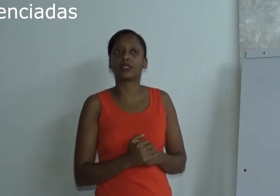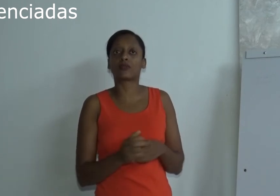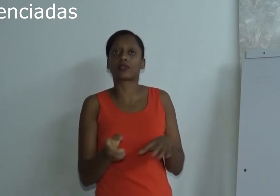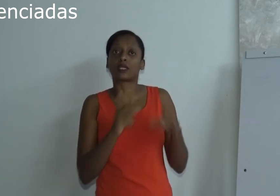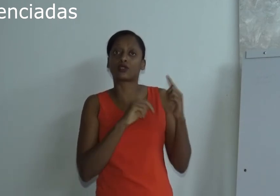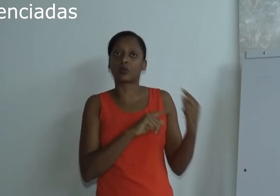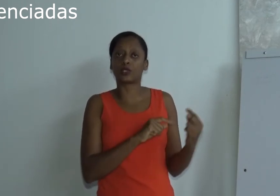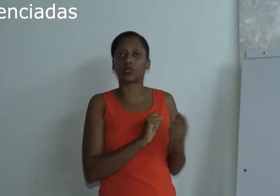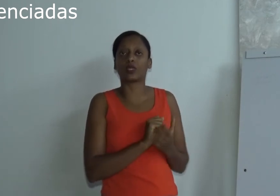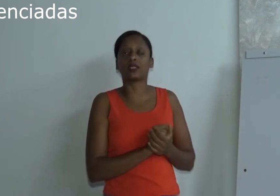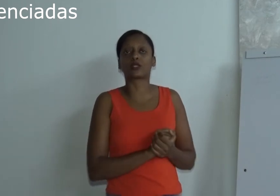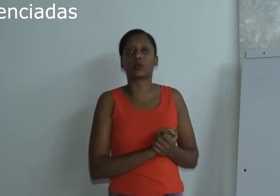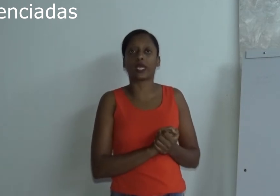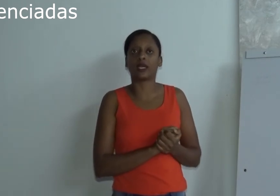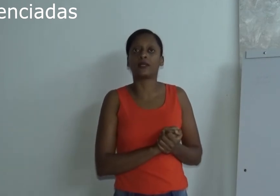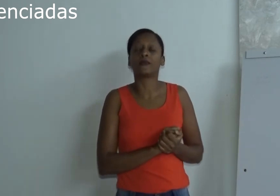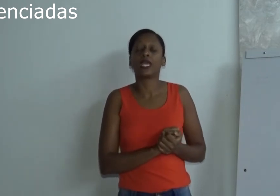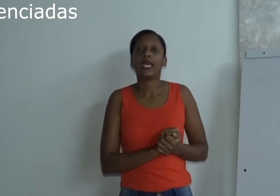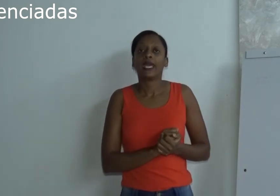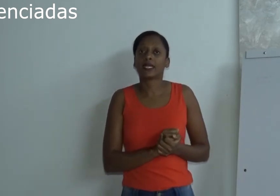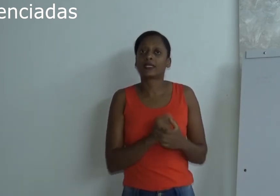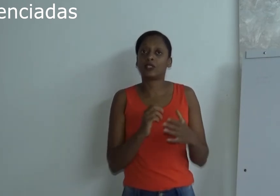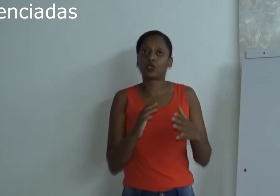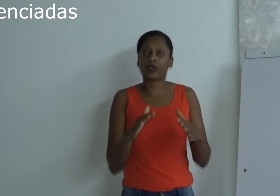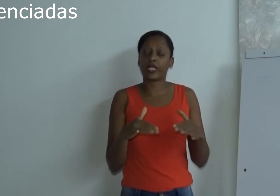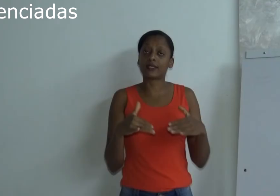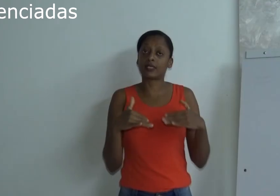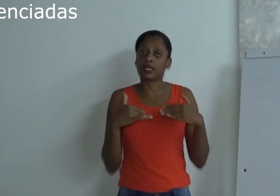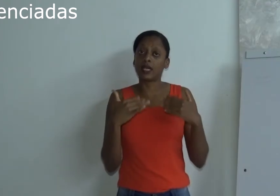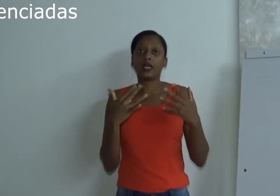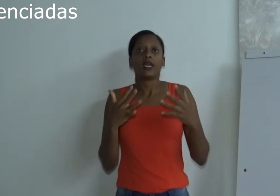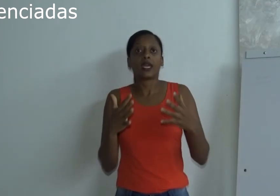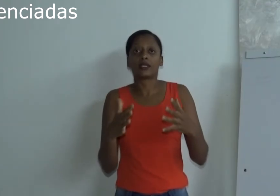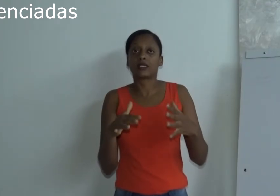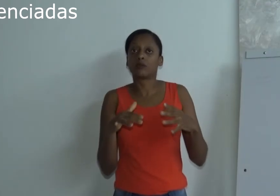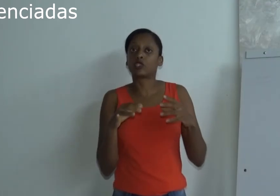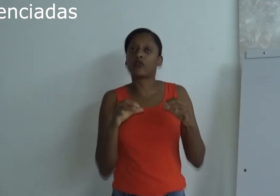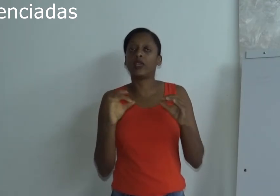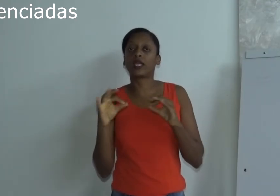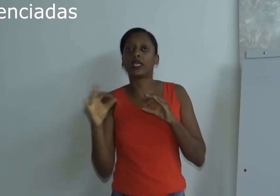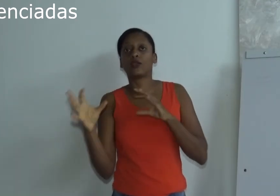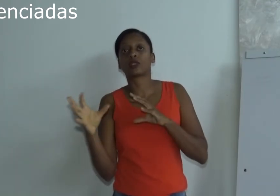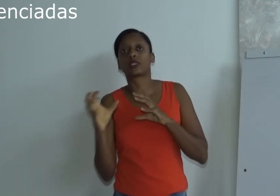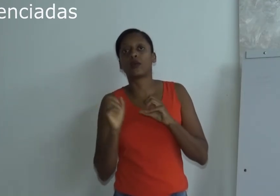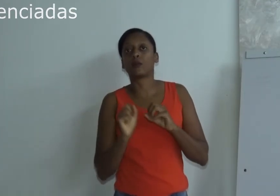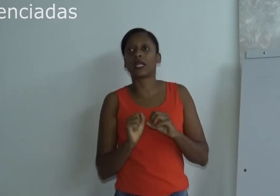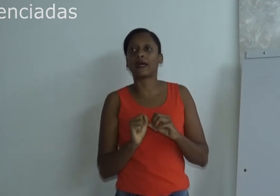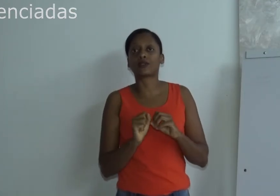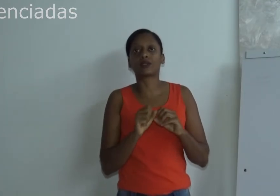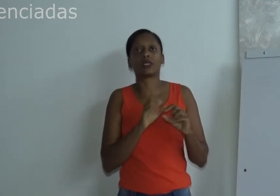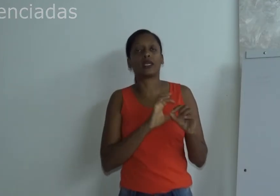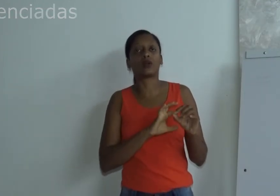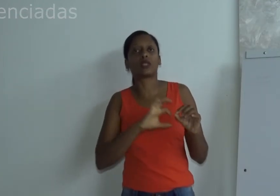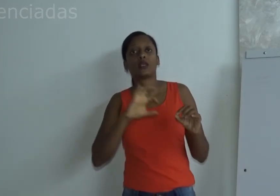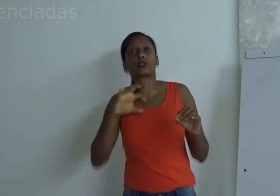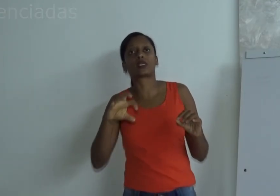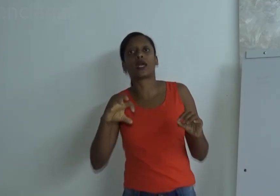vão ser substituídas por ela. Ela se diferencia, ela se modifica em osteoblastos, e aí eu tenho